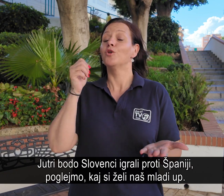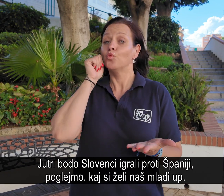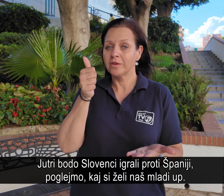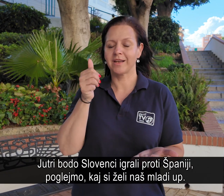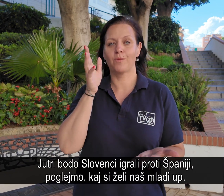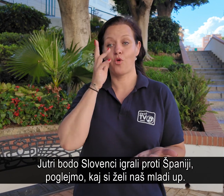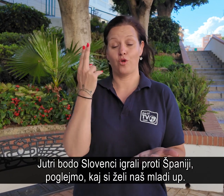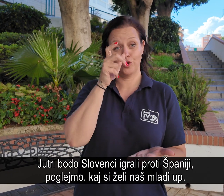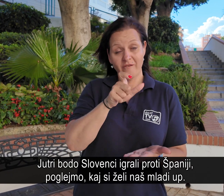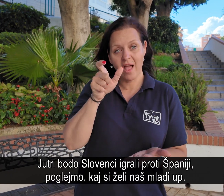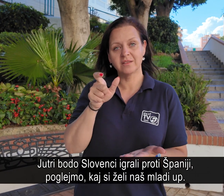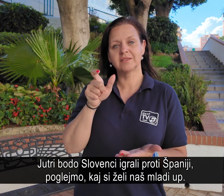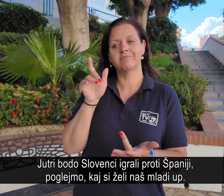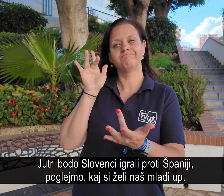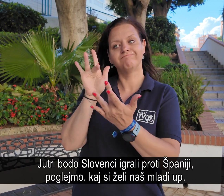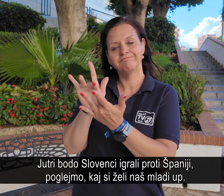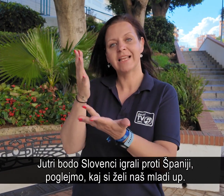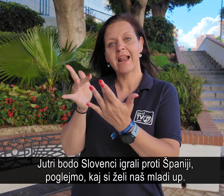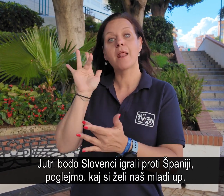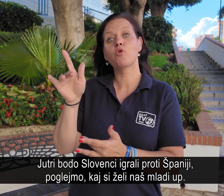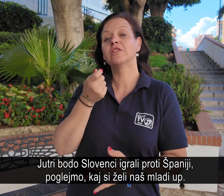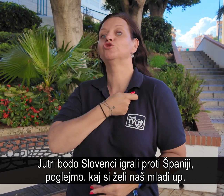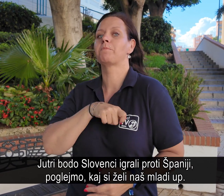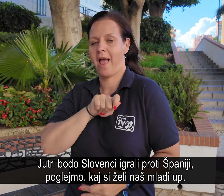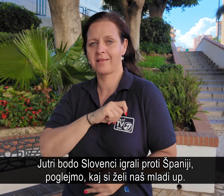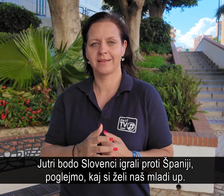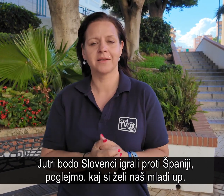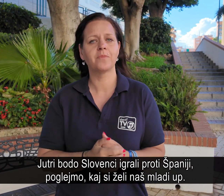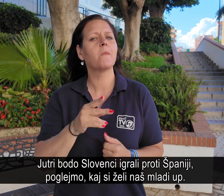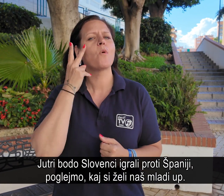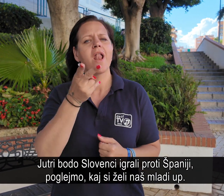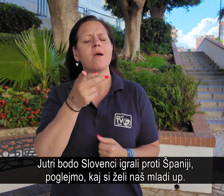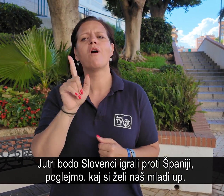Oh, clear my head. I just need to clear